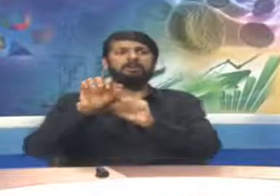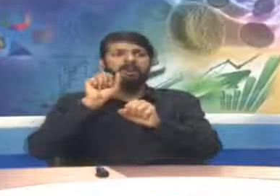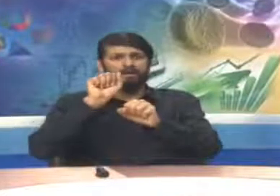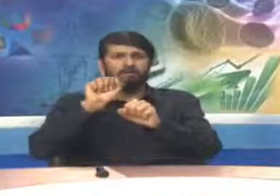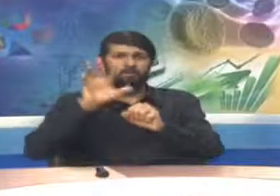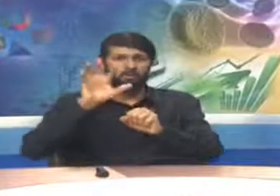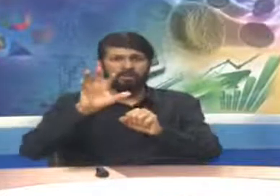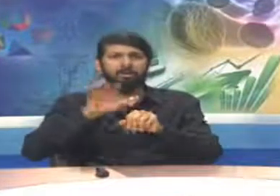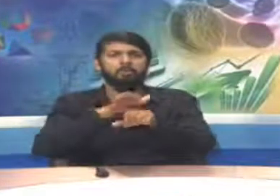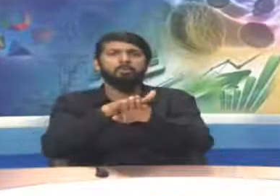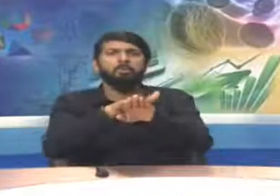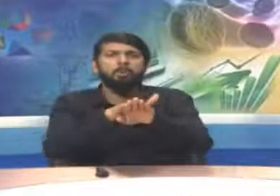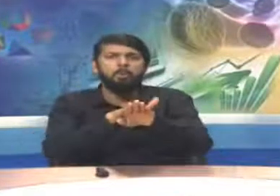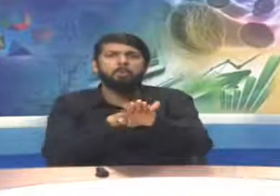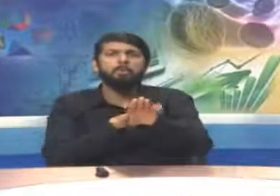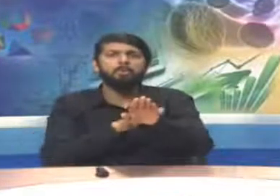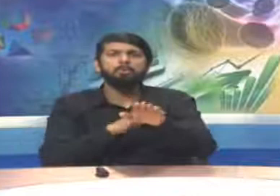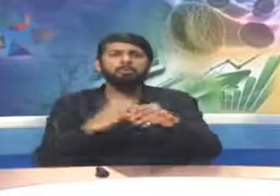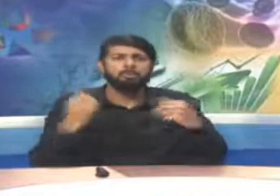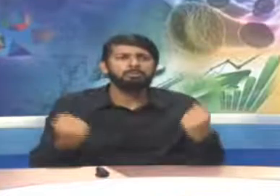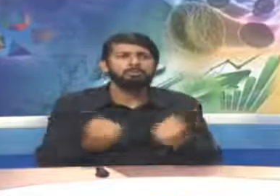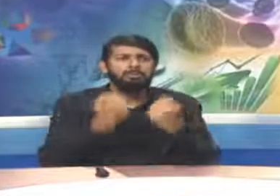disappearing state,